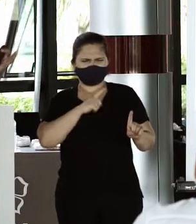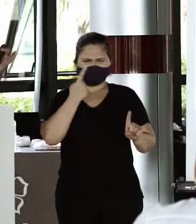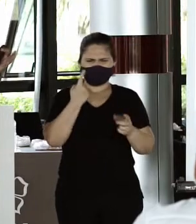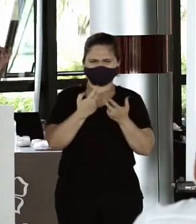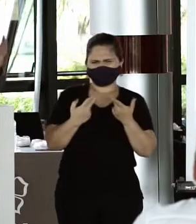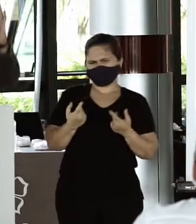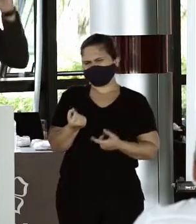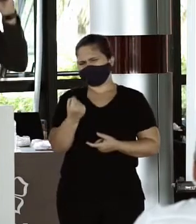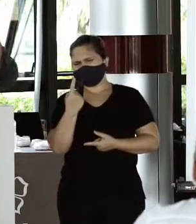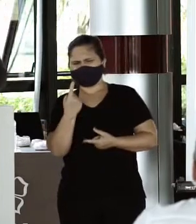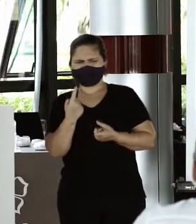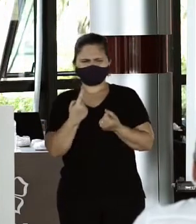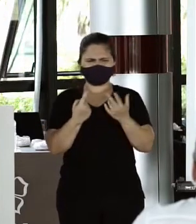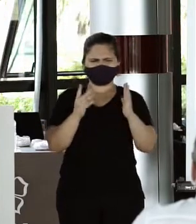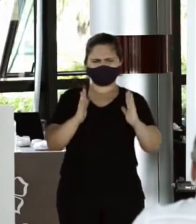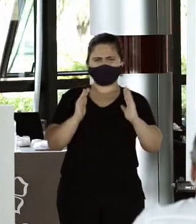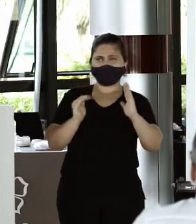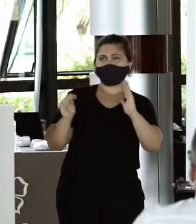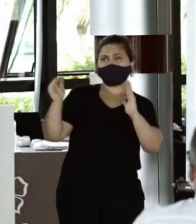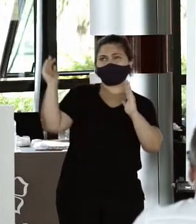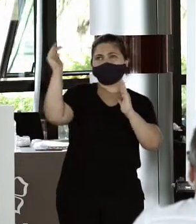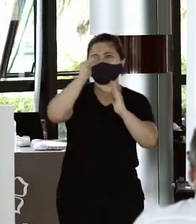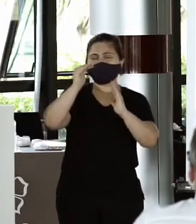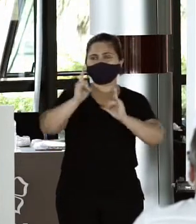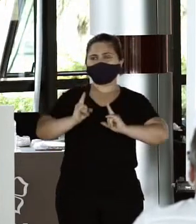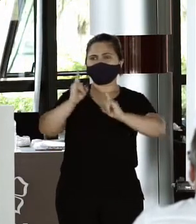alguma coisa estranha na parte de cima do prédio.